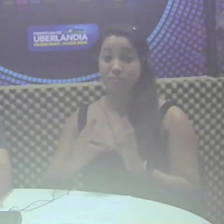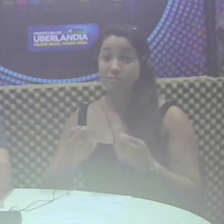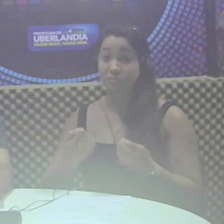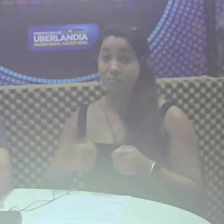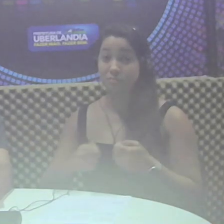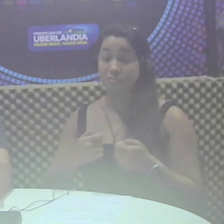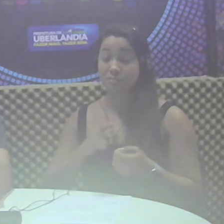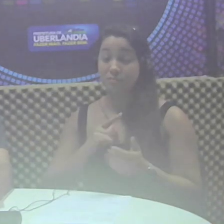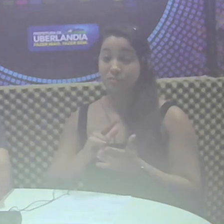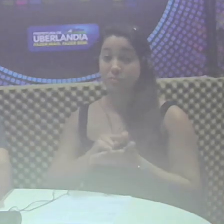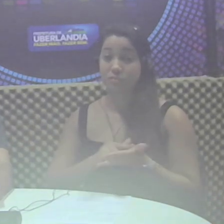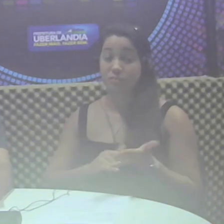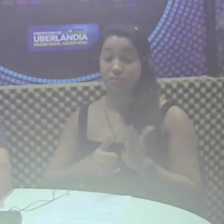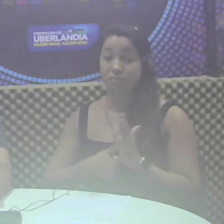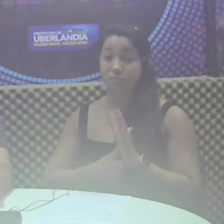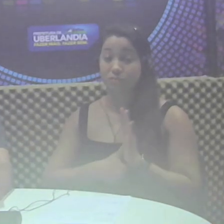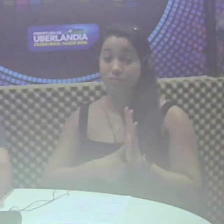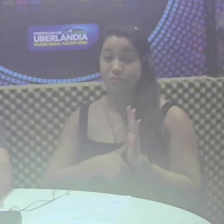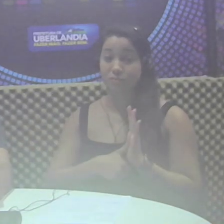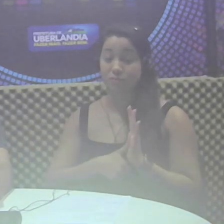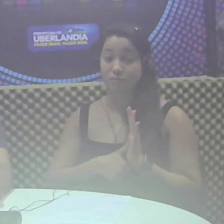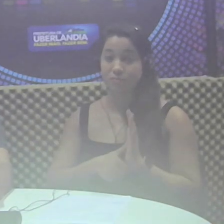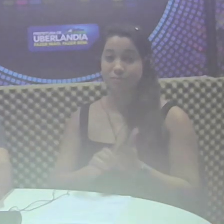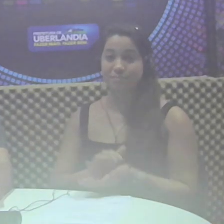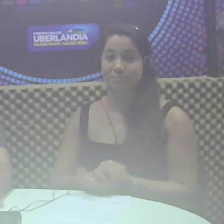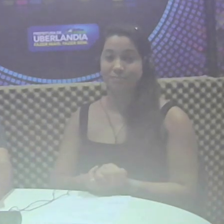portar documento de identificação válido.